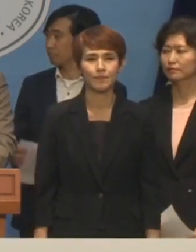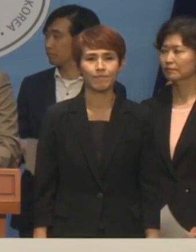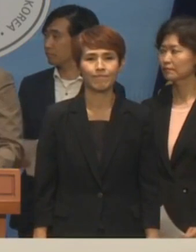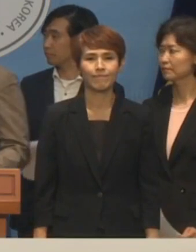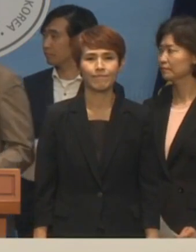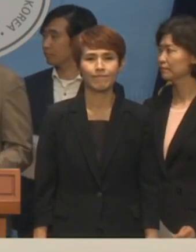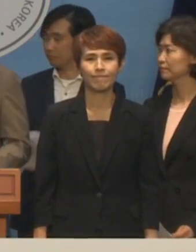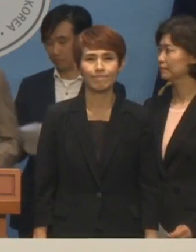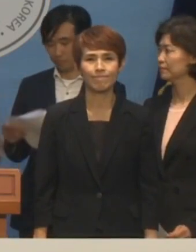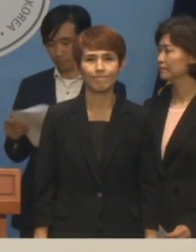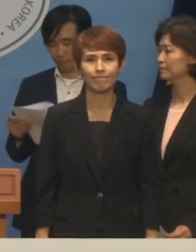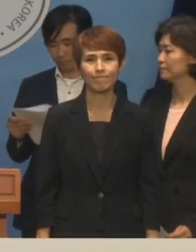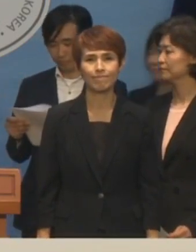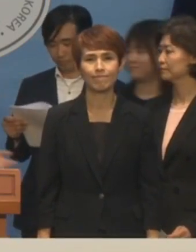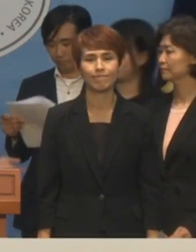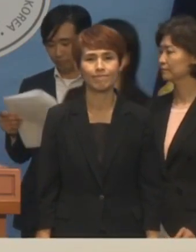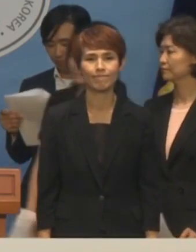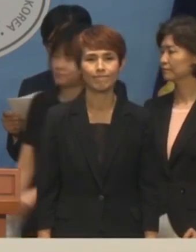예정입니다.